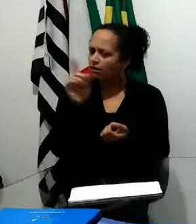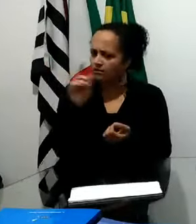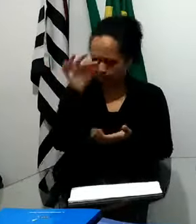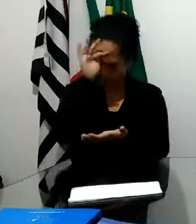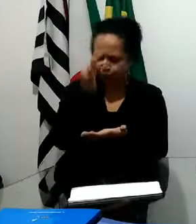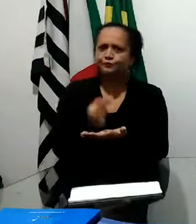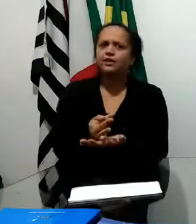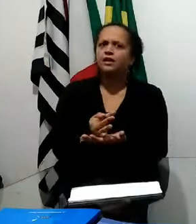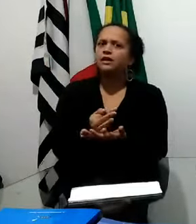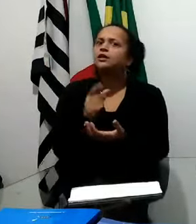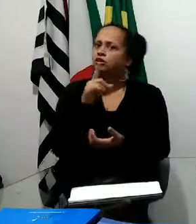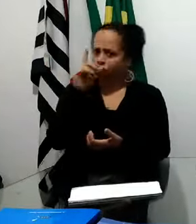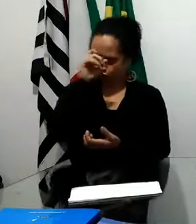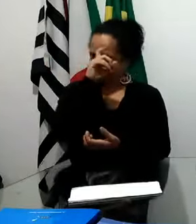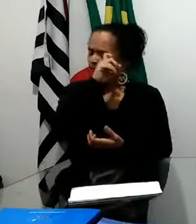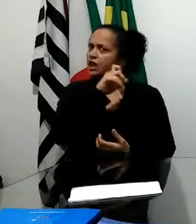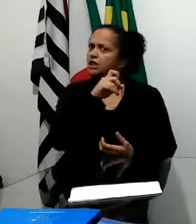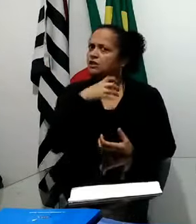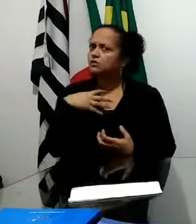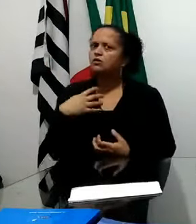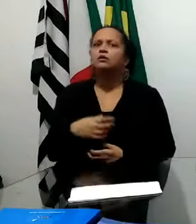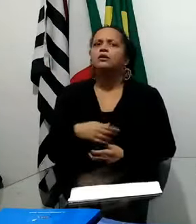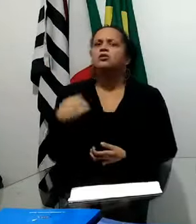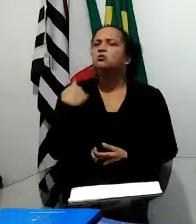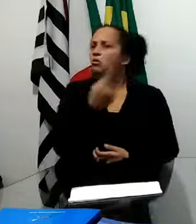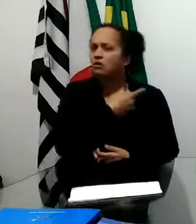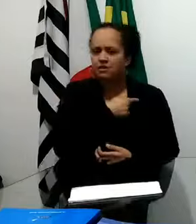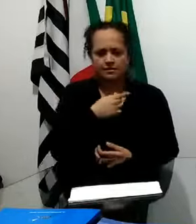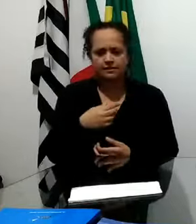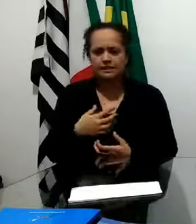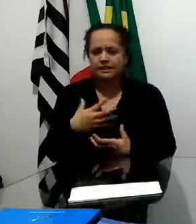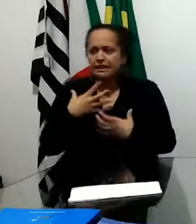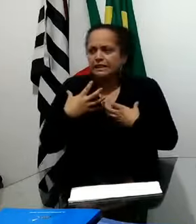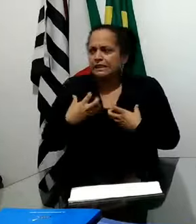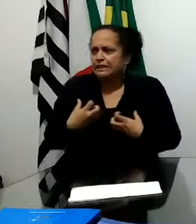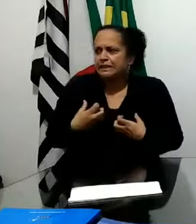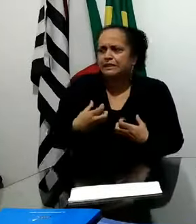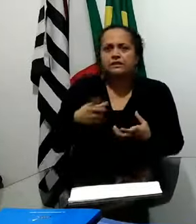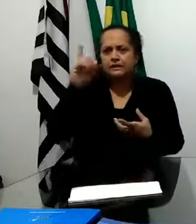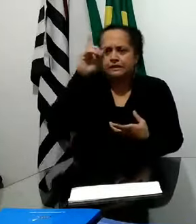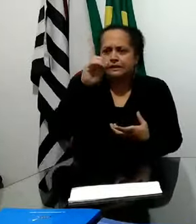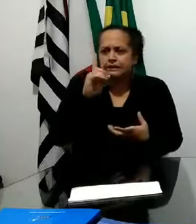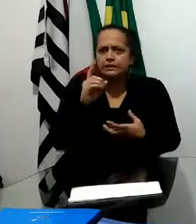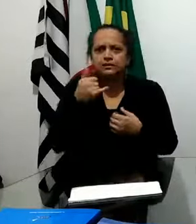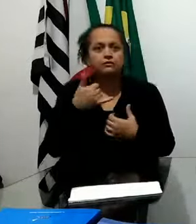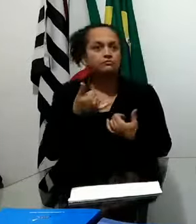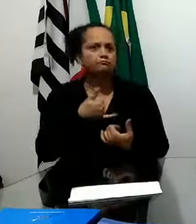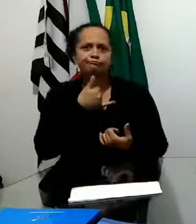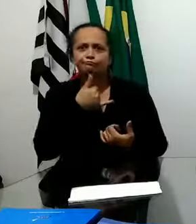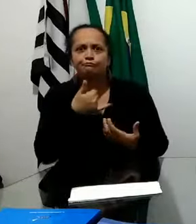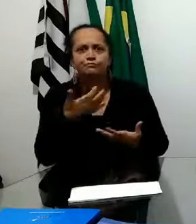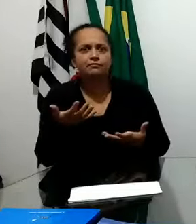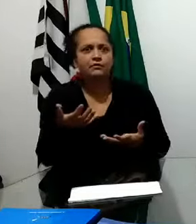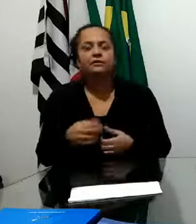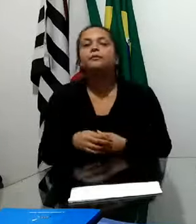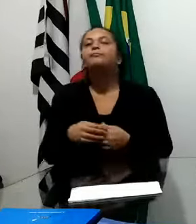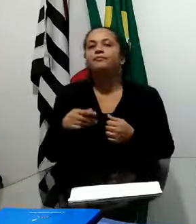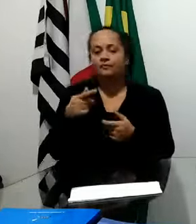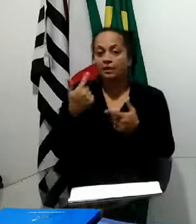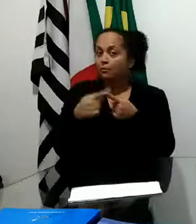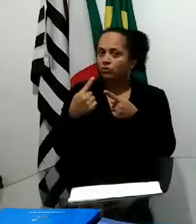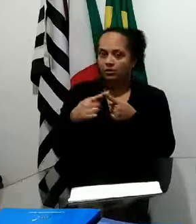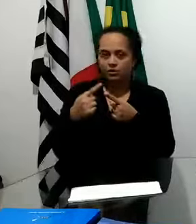suportaremos. Porque as coisas que virão, que nós veremos, ouviremos, elas vão com certeza afetar